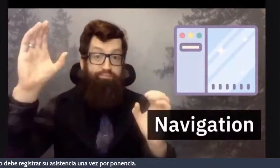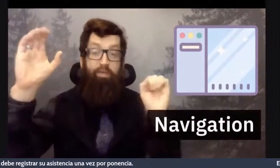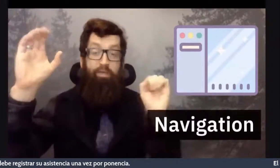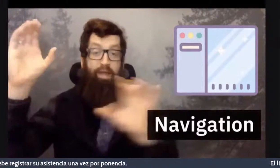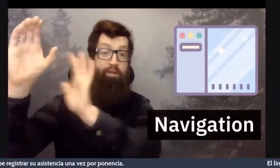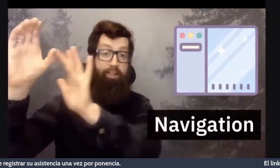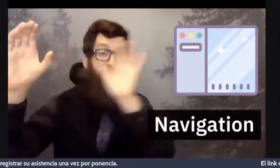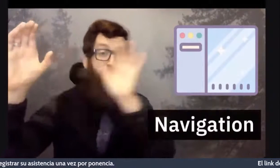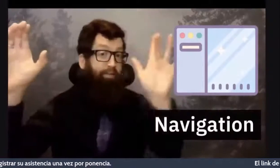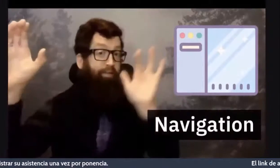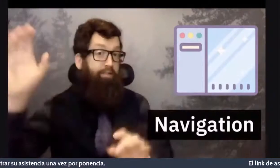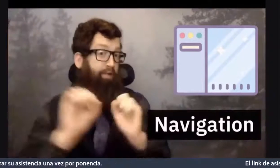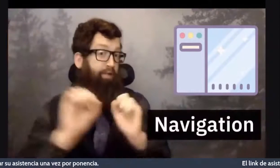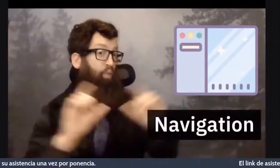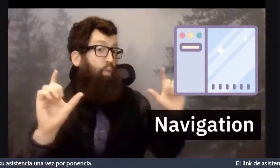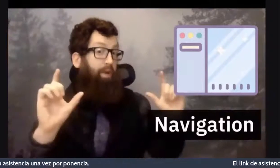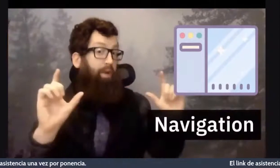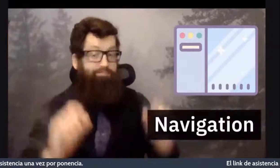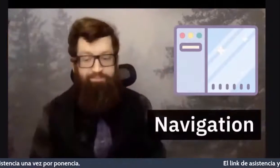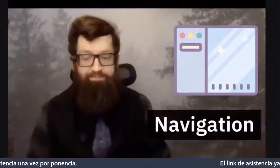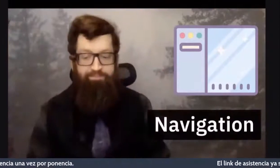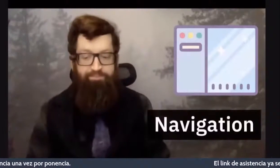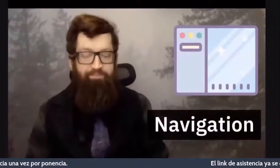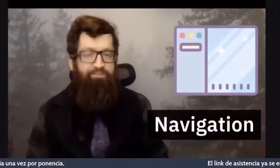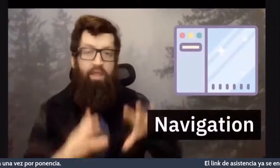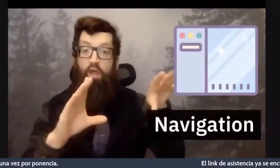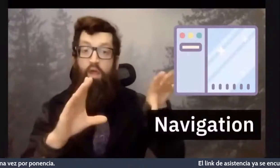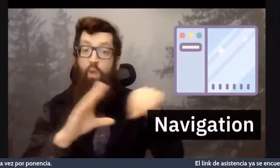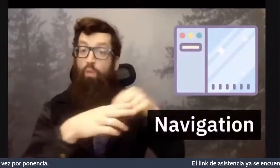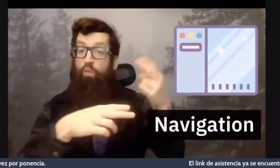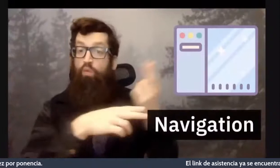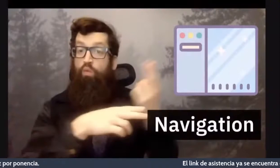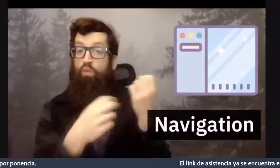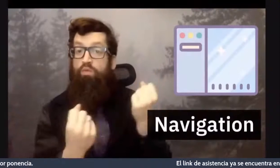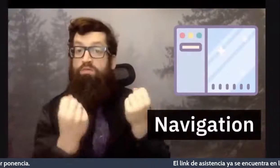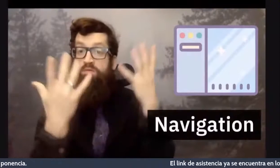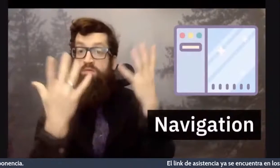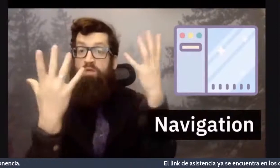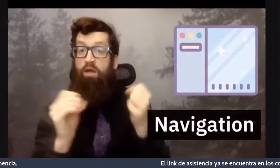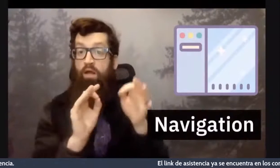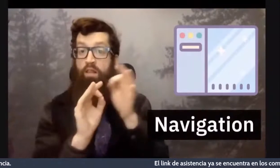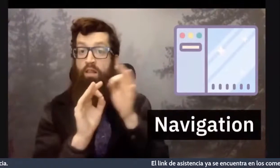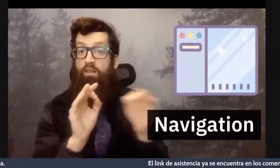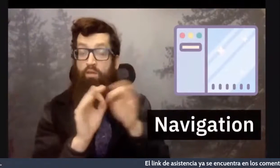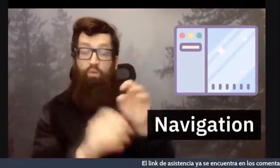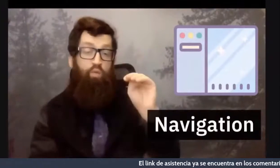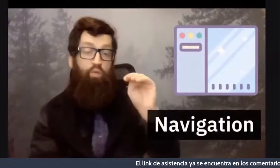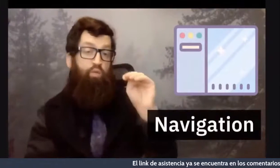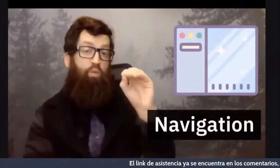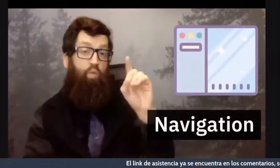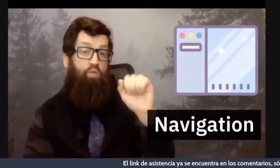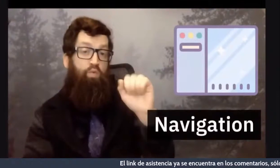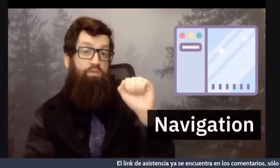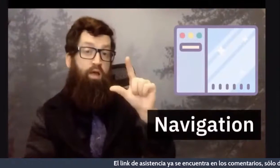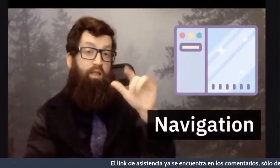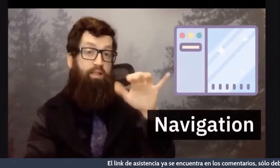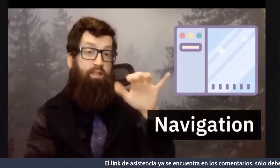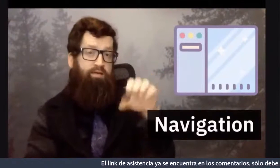Incluye también modalidad de lengua de señas con algunas imágenes con las señas a las que le puedan